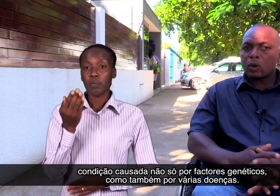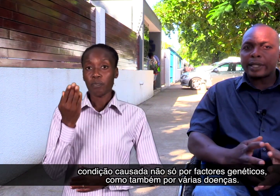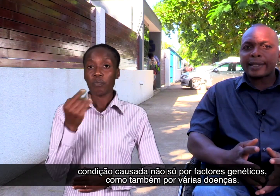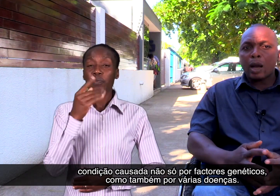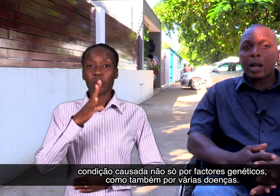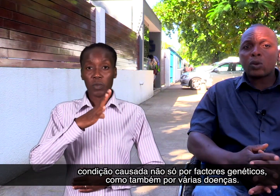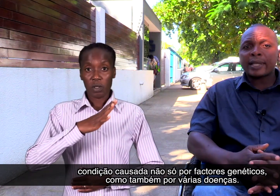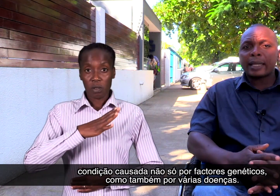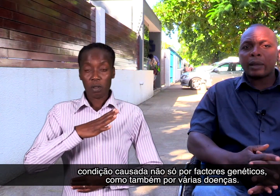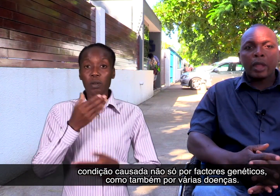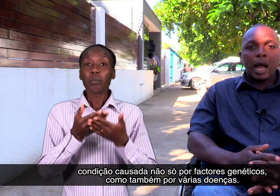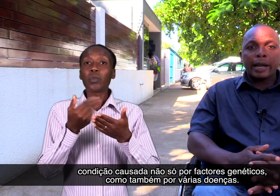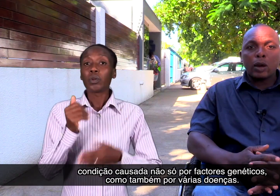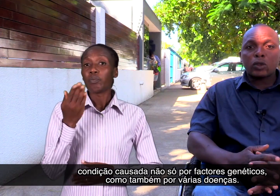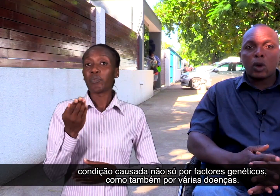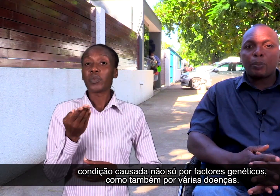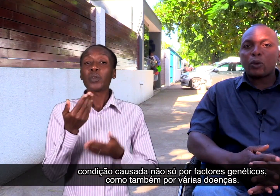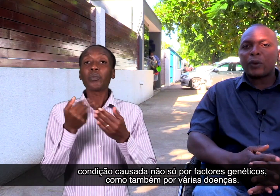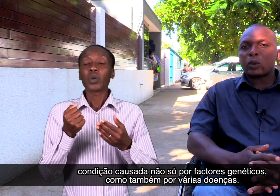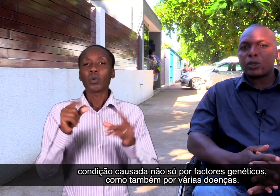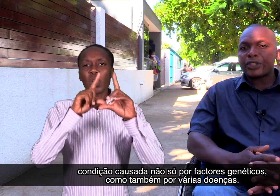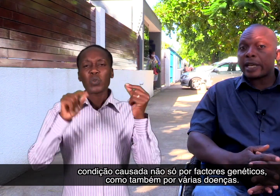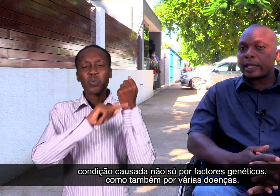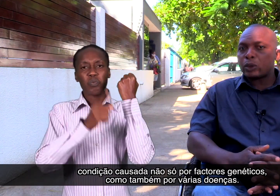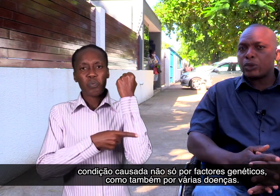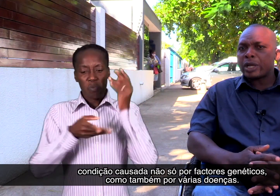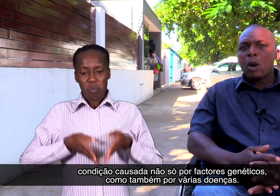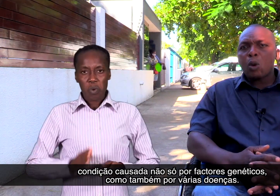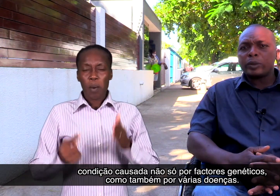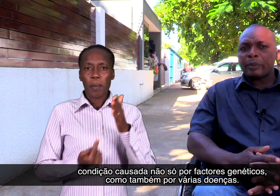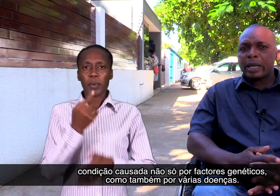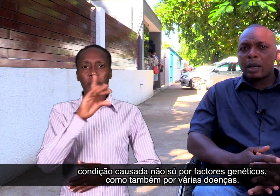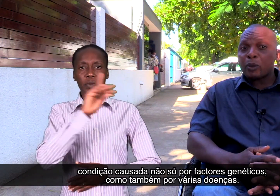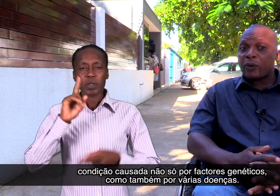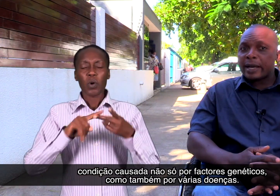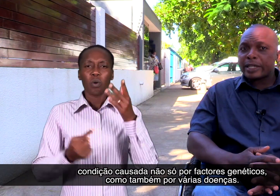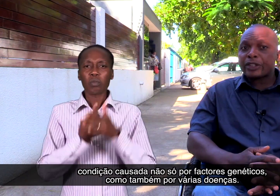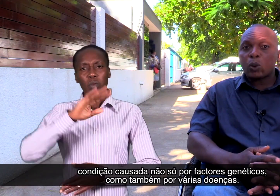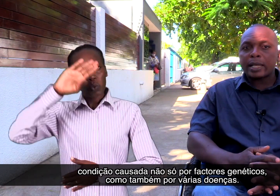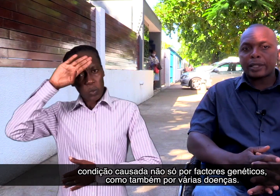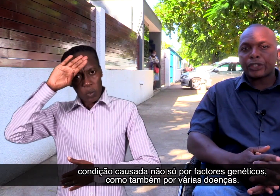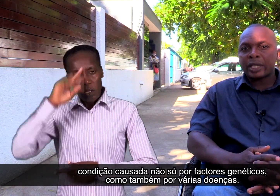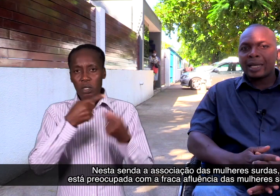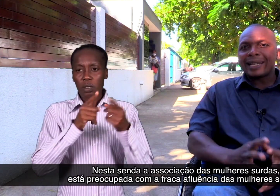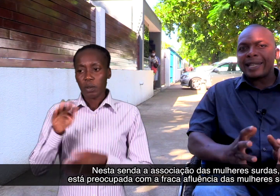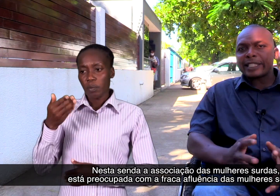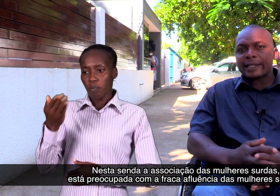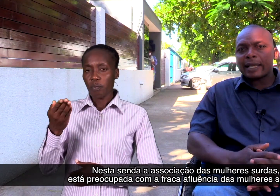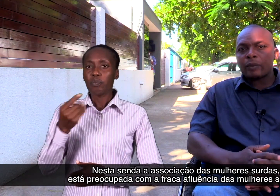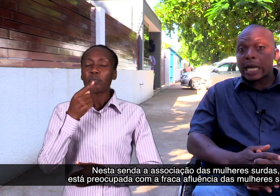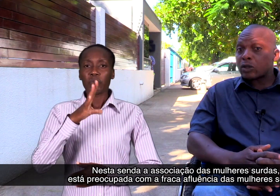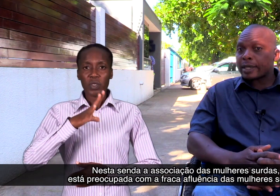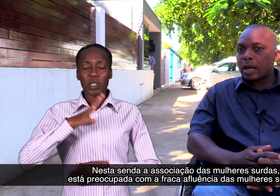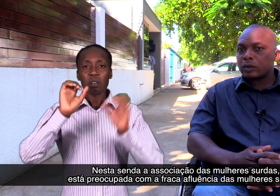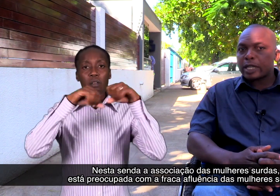2017. Condição causada não só por fatores genéticos, como também por várias doenças. Nesta